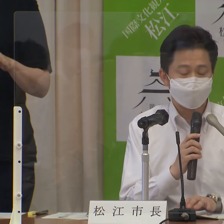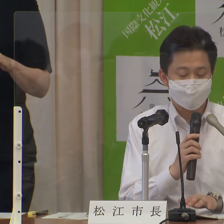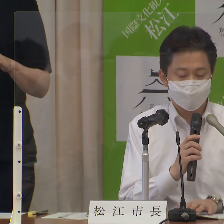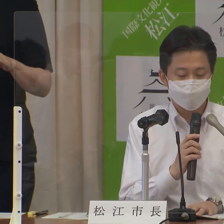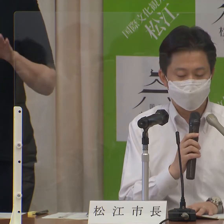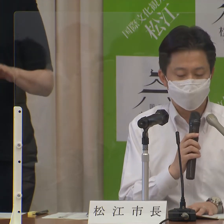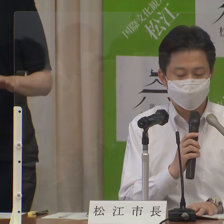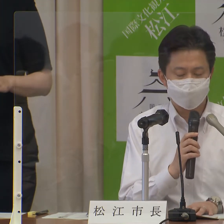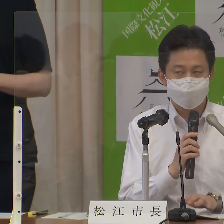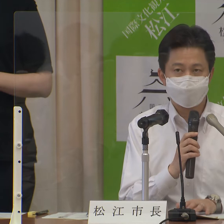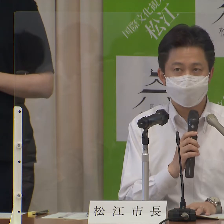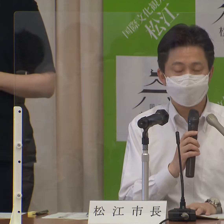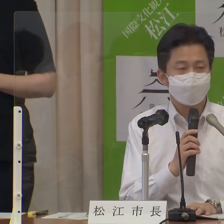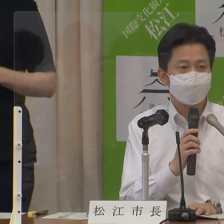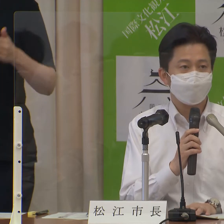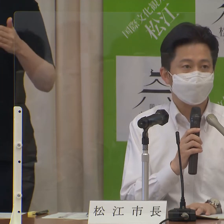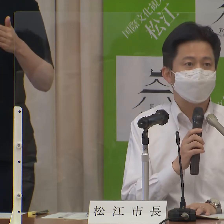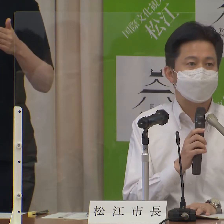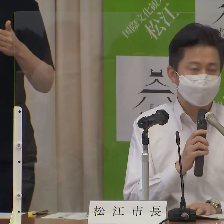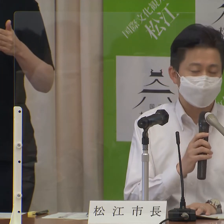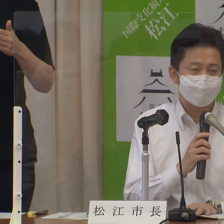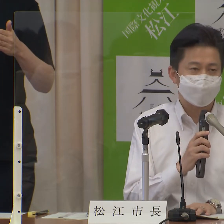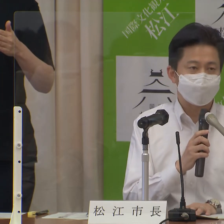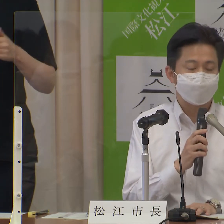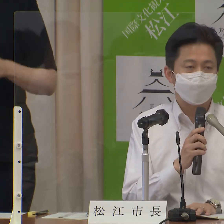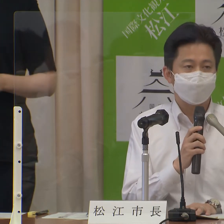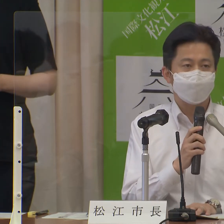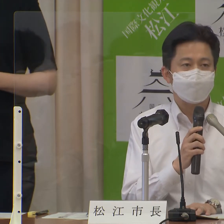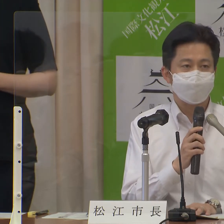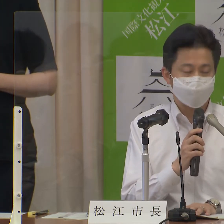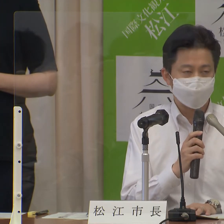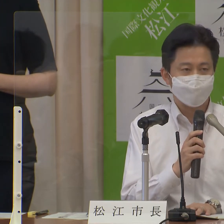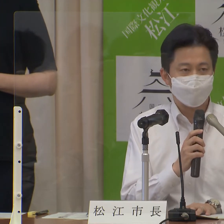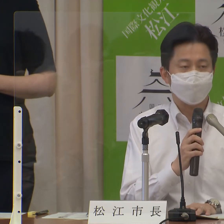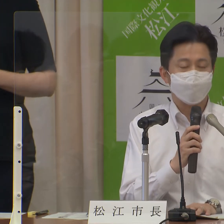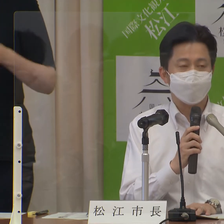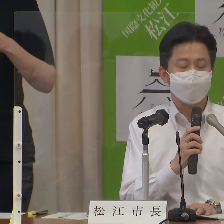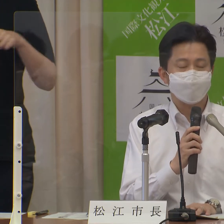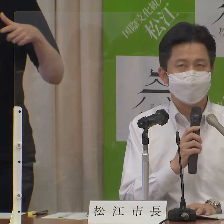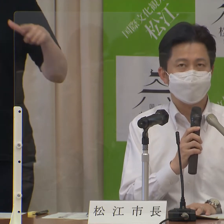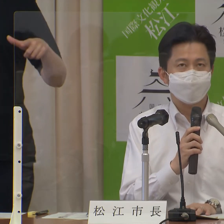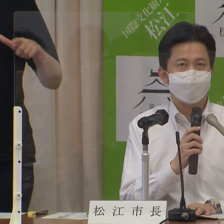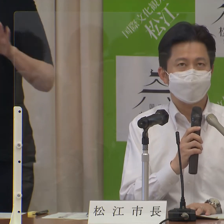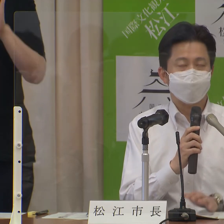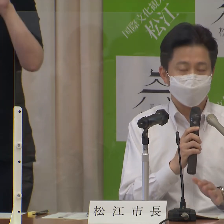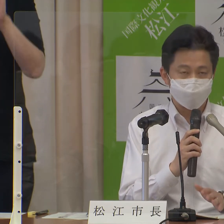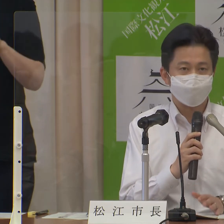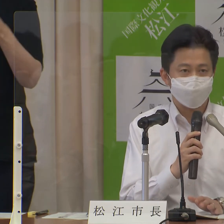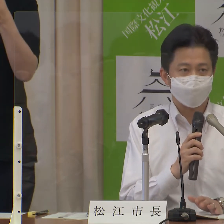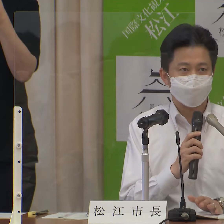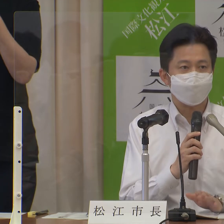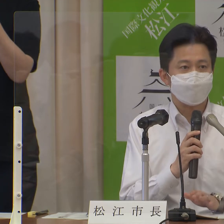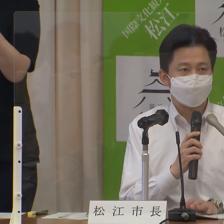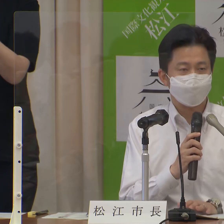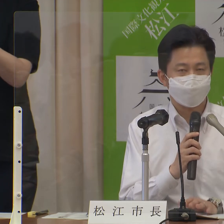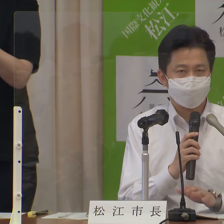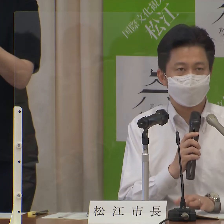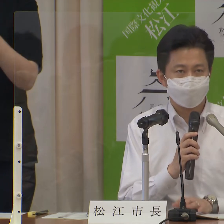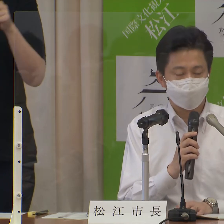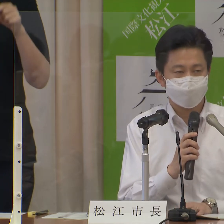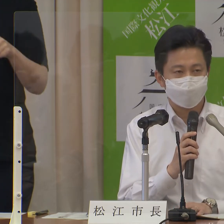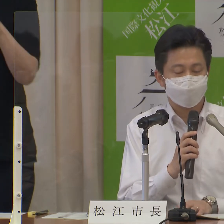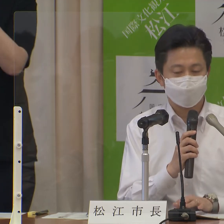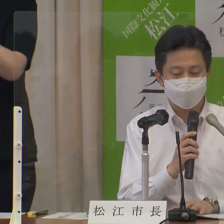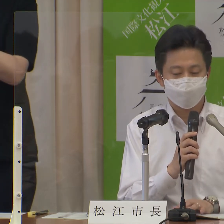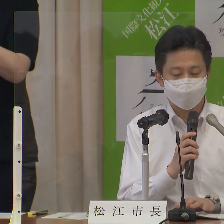ますが、今後感染状況も見ながら必要に応じて、まあ、延期なりですね、あるいは